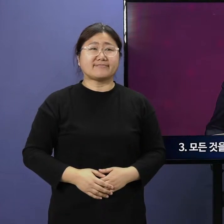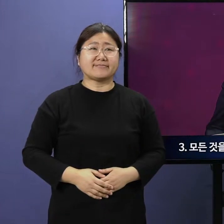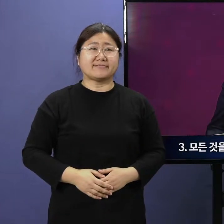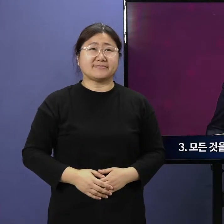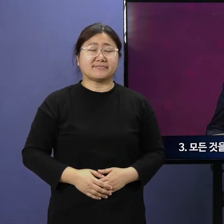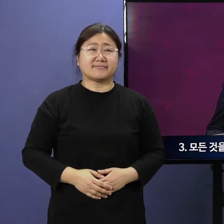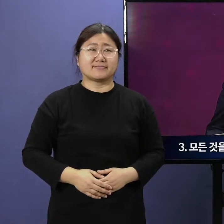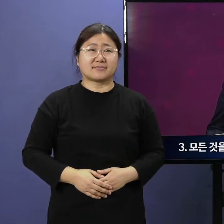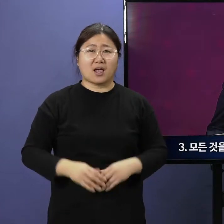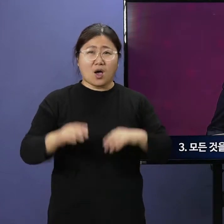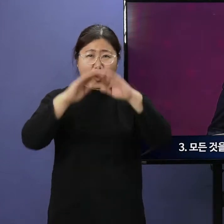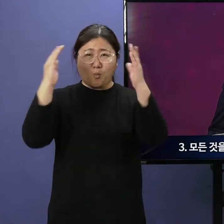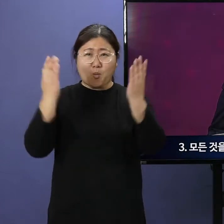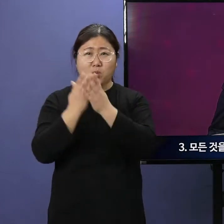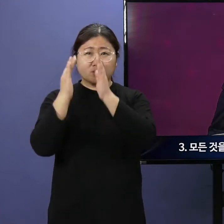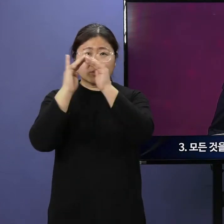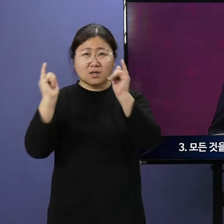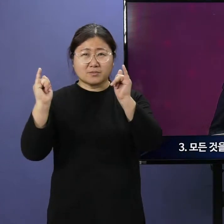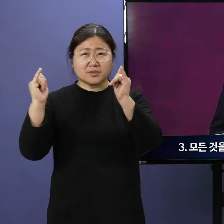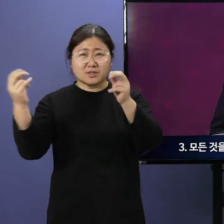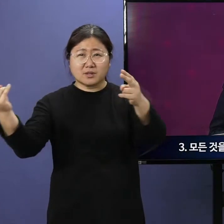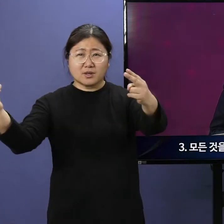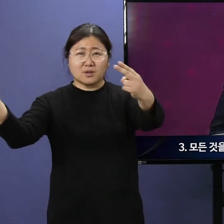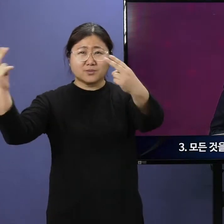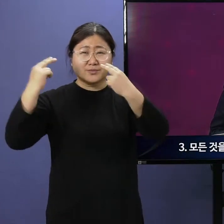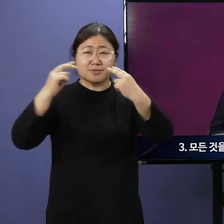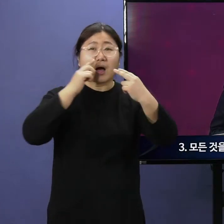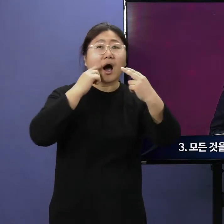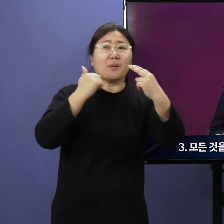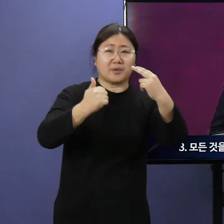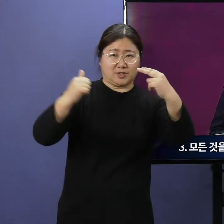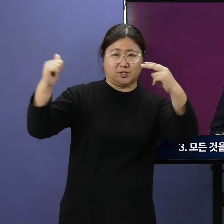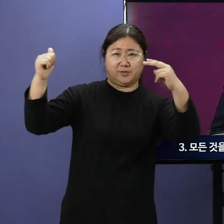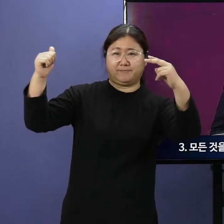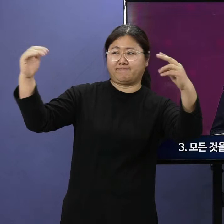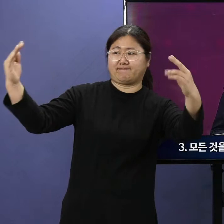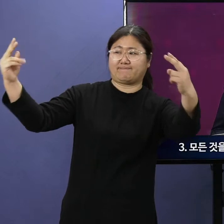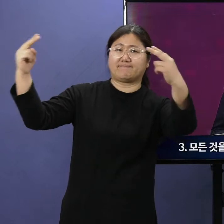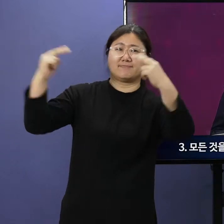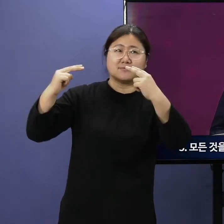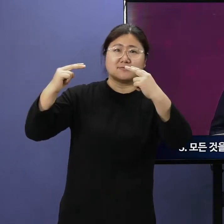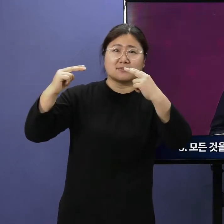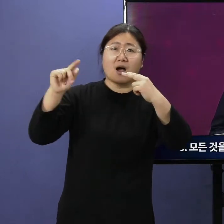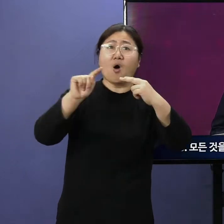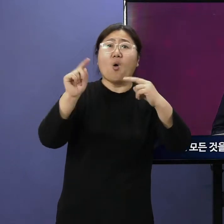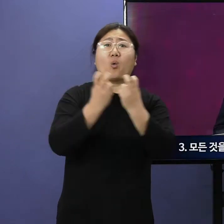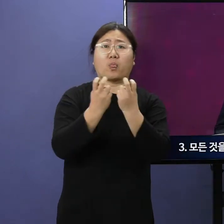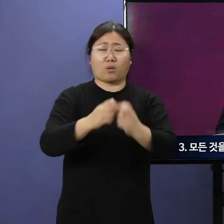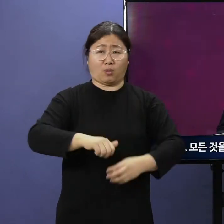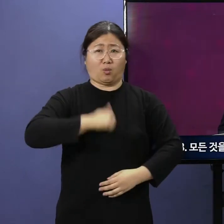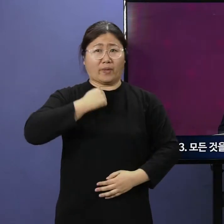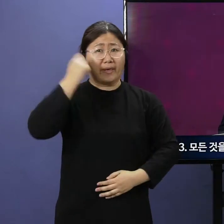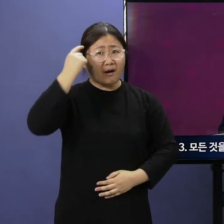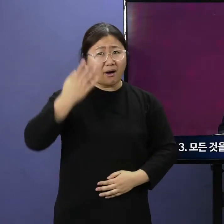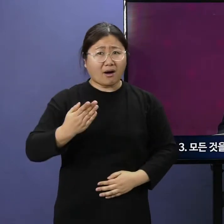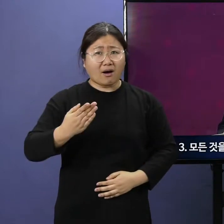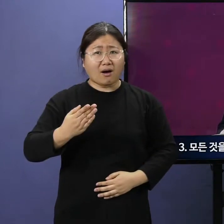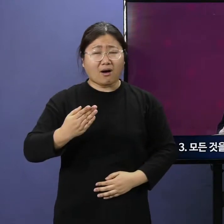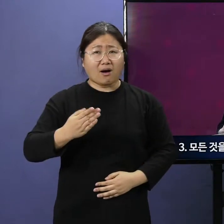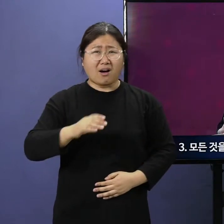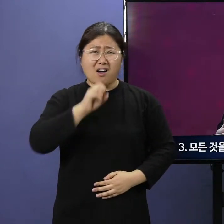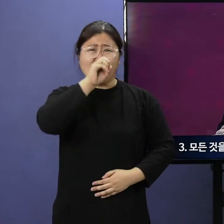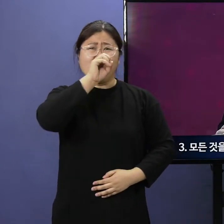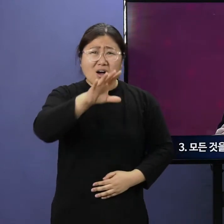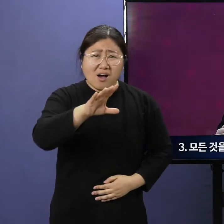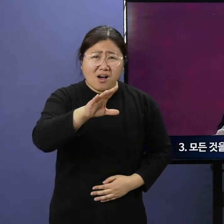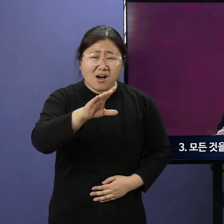동네 모든 사람들은 아버지를 주목합니다. 어떻게 화를 낼까? 소리를 지를까? 아니면 저 부들부들